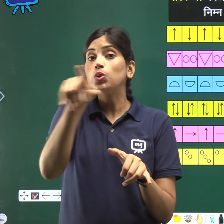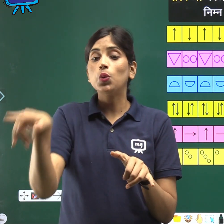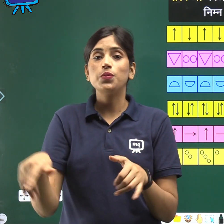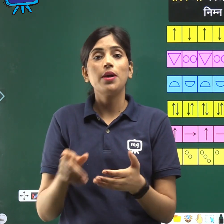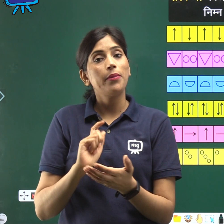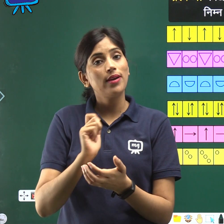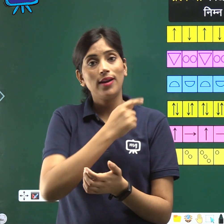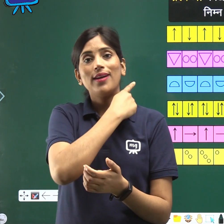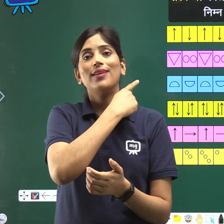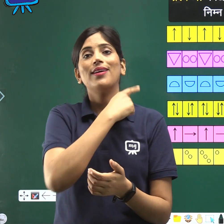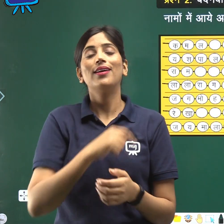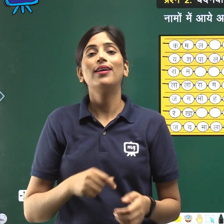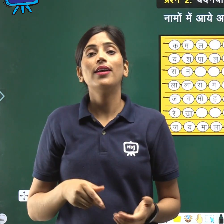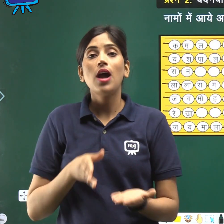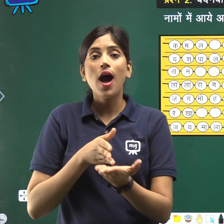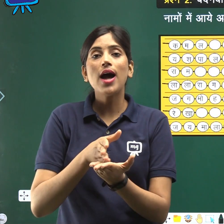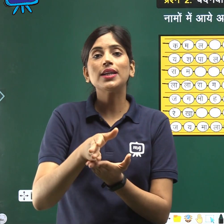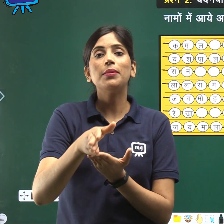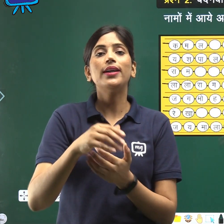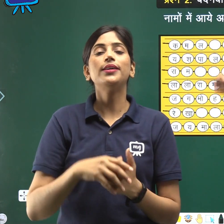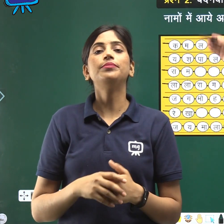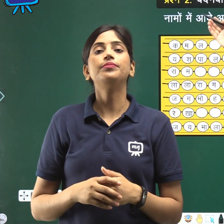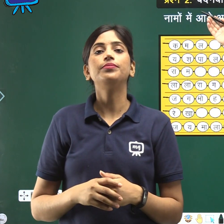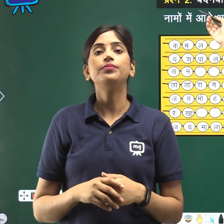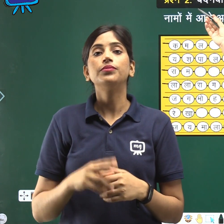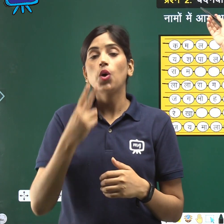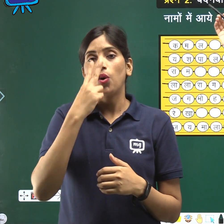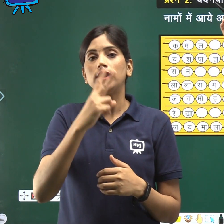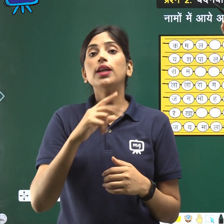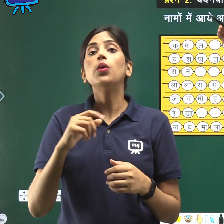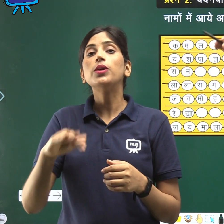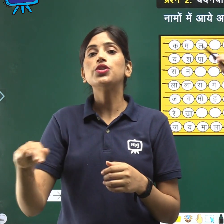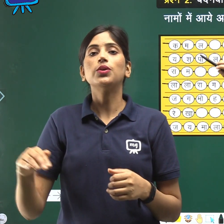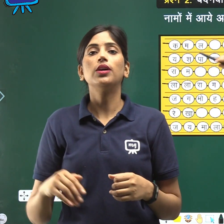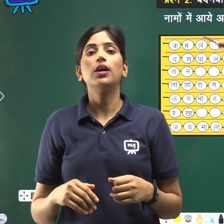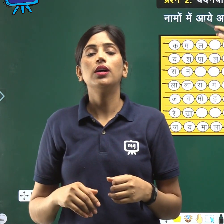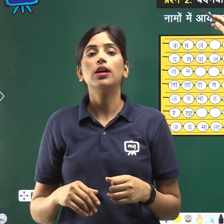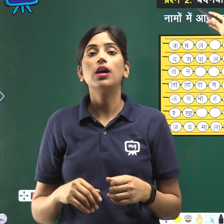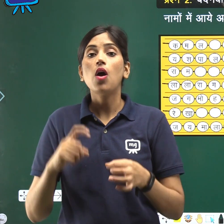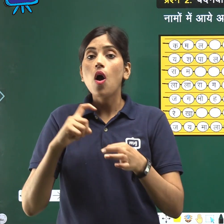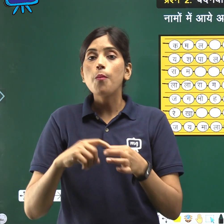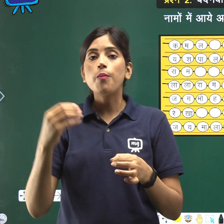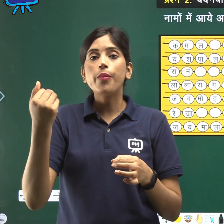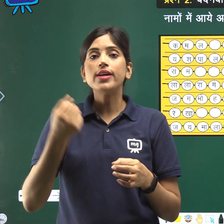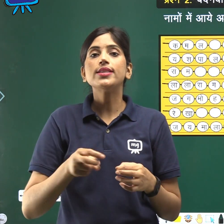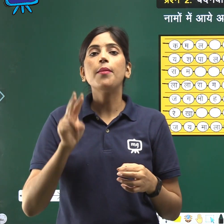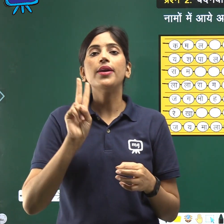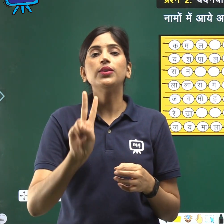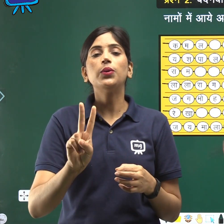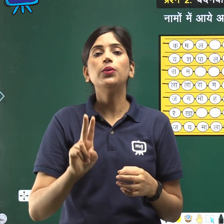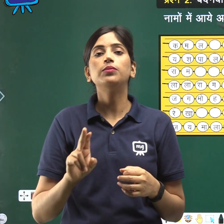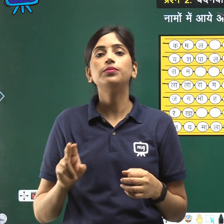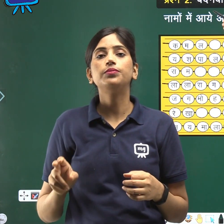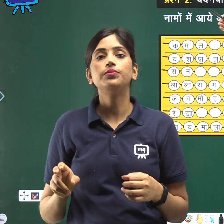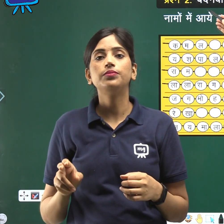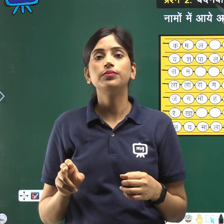करना। आगे बढ़े। देखो बच्चों, प्रश्न नंबर 2,